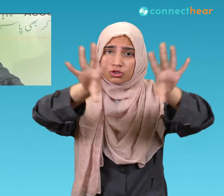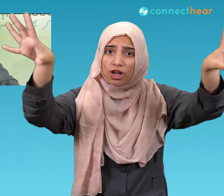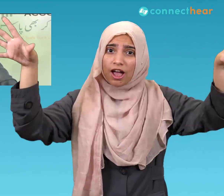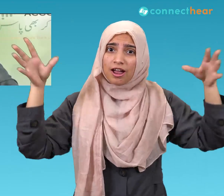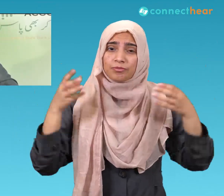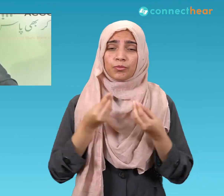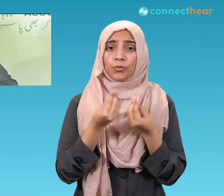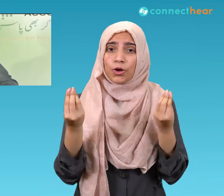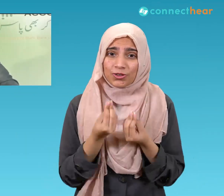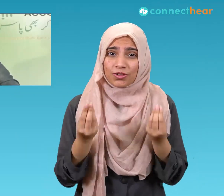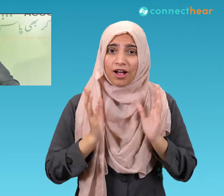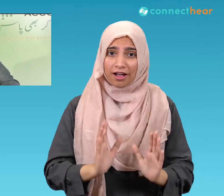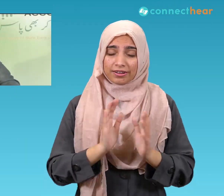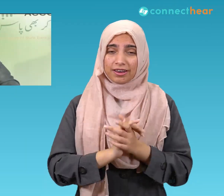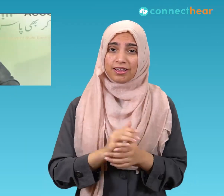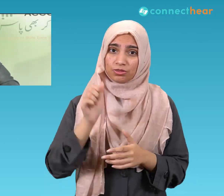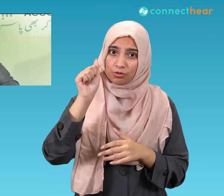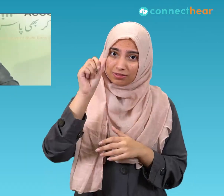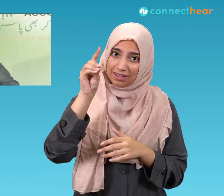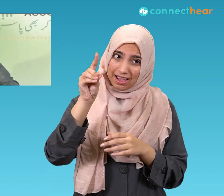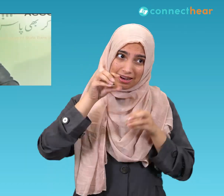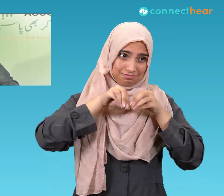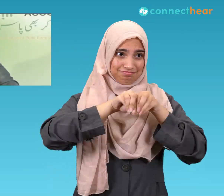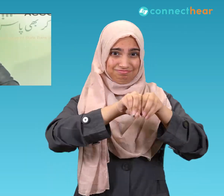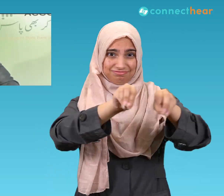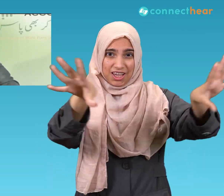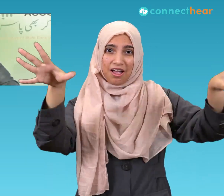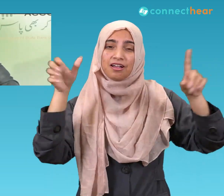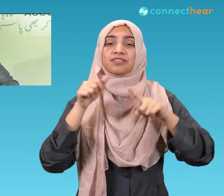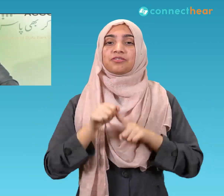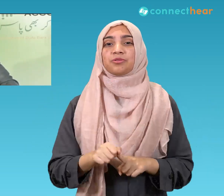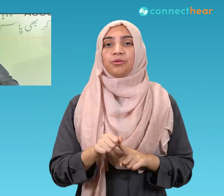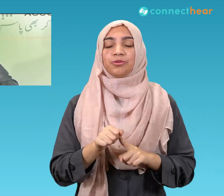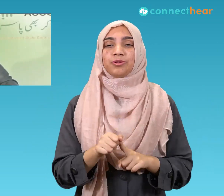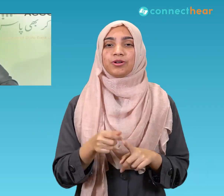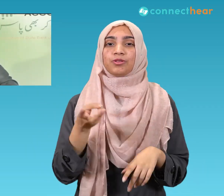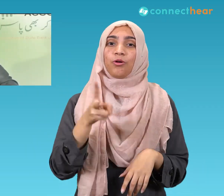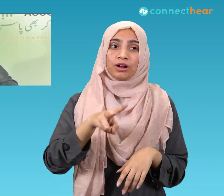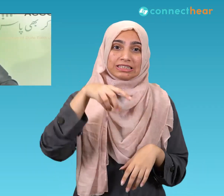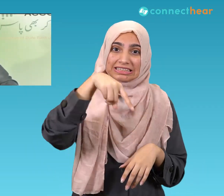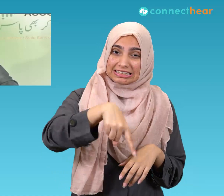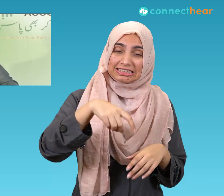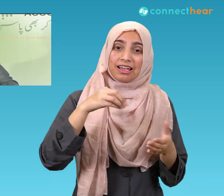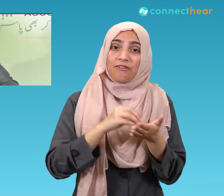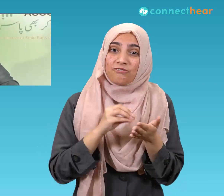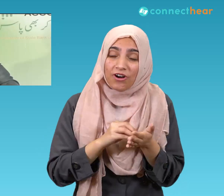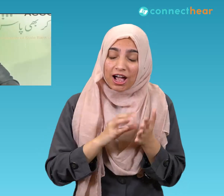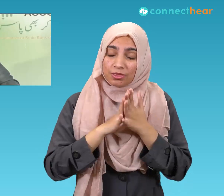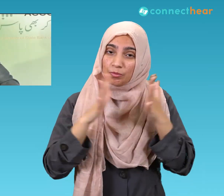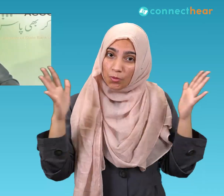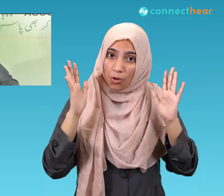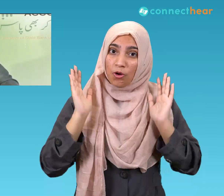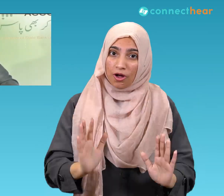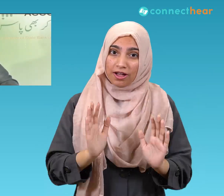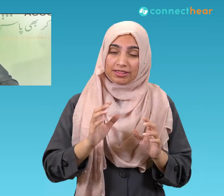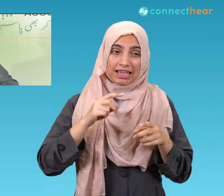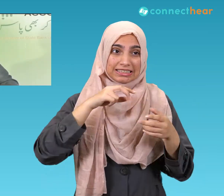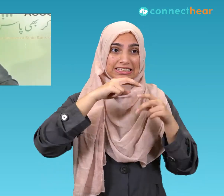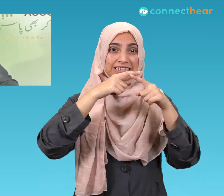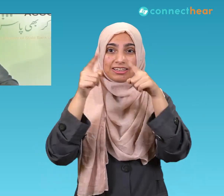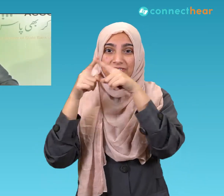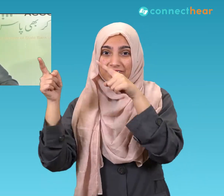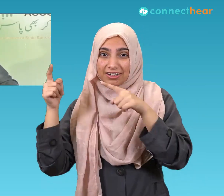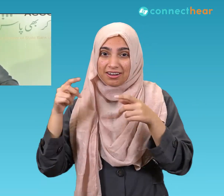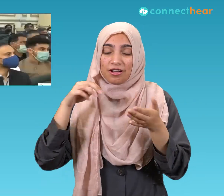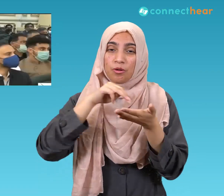اچھی ایڈورٹائزنگ کیمپین آپ کو کرنی چاہیے, اور اس کا ایک بہت بڑا سارے ملک کو ہمیں فائدہ ہوگا. جتنی بھی یہ اب